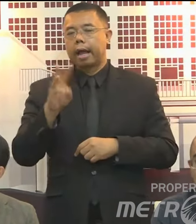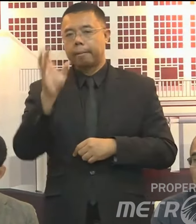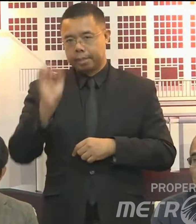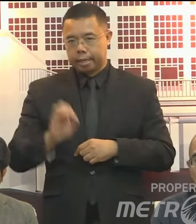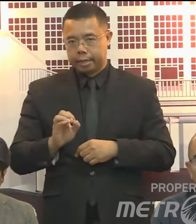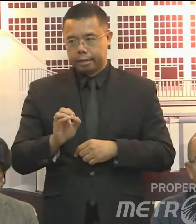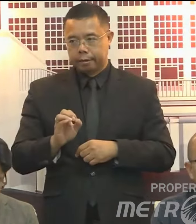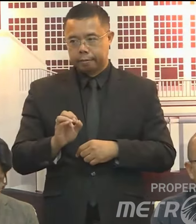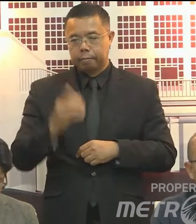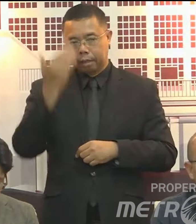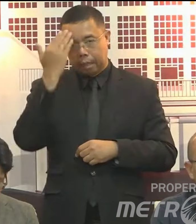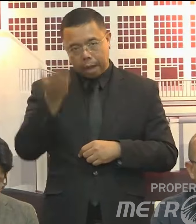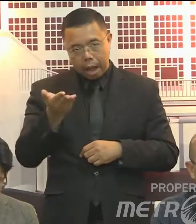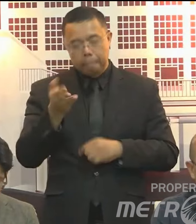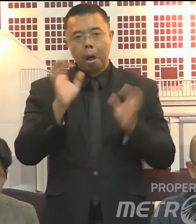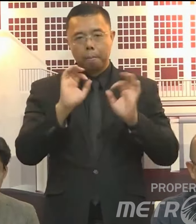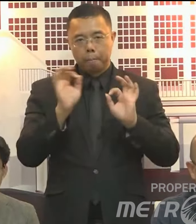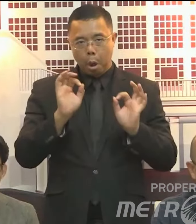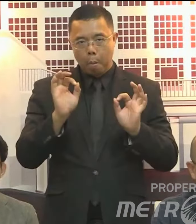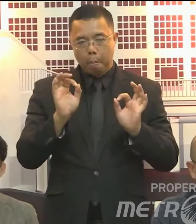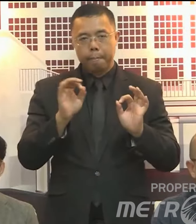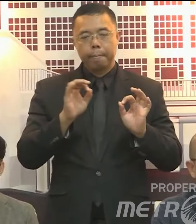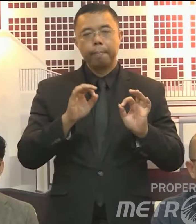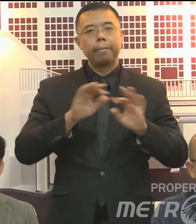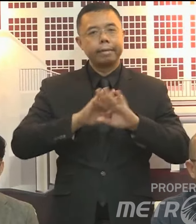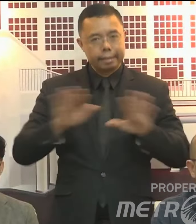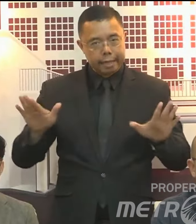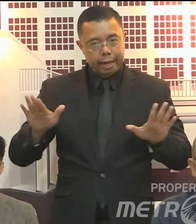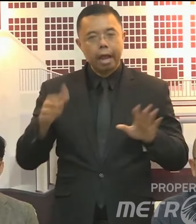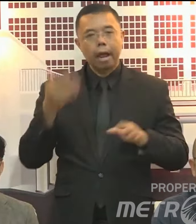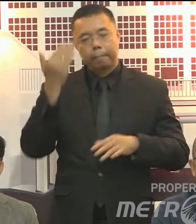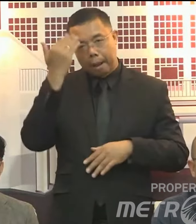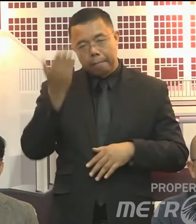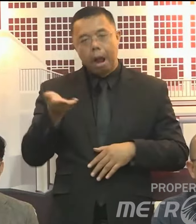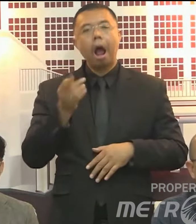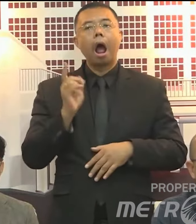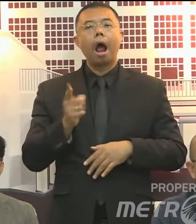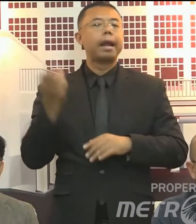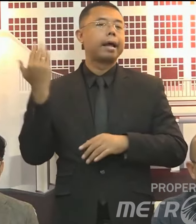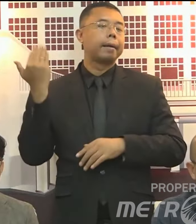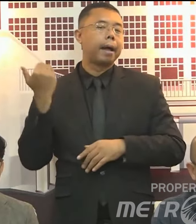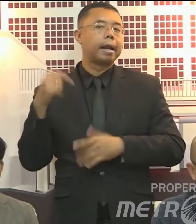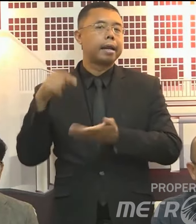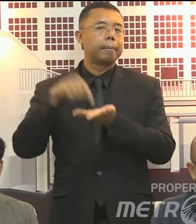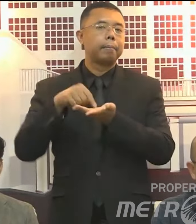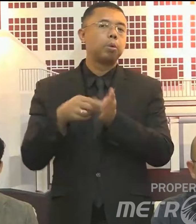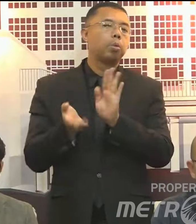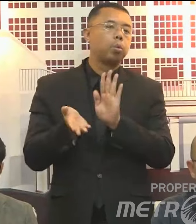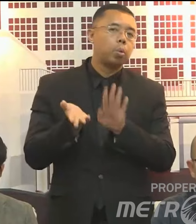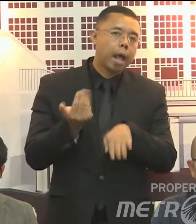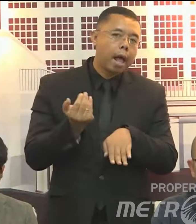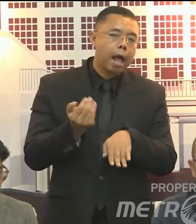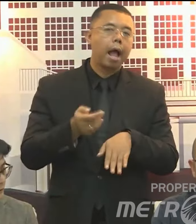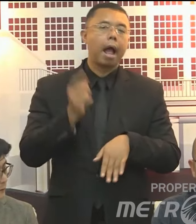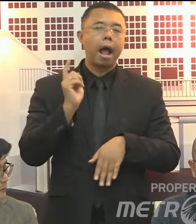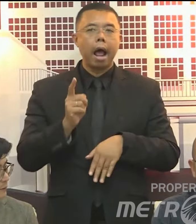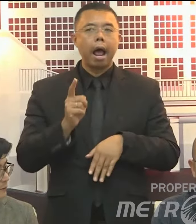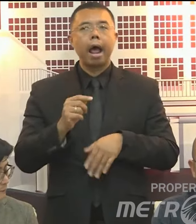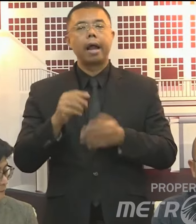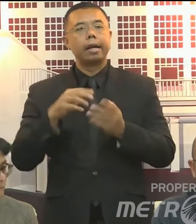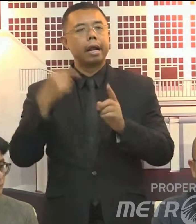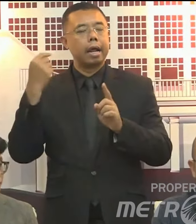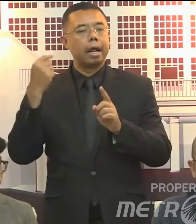14,03%. Mengapa ini belum dilaksanakan? Karena masih ada yang kemarin pemungutan suara ulang, pemungutan